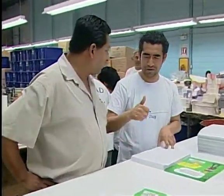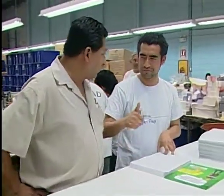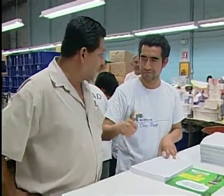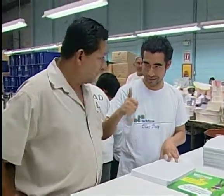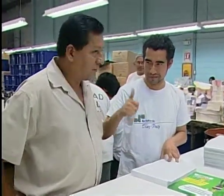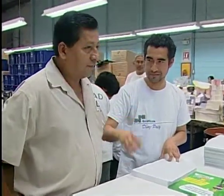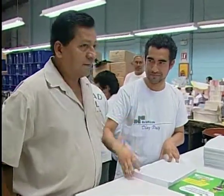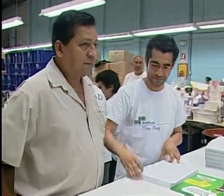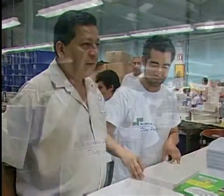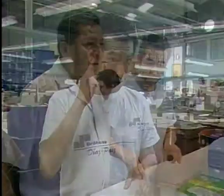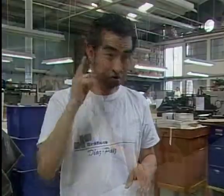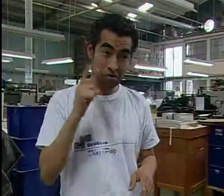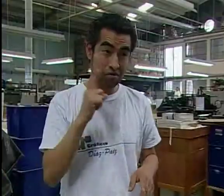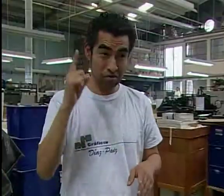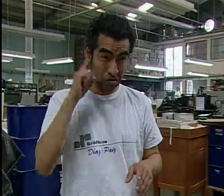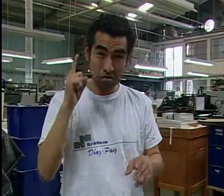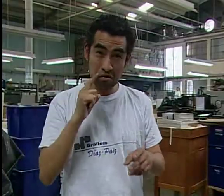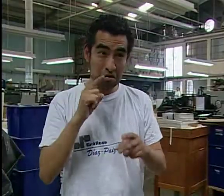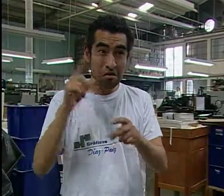perfectas condiciones. Los sordos